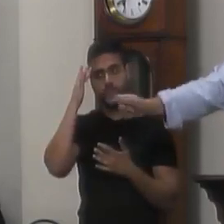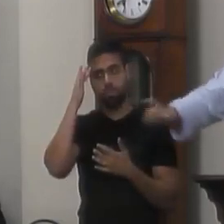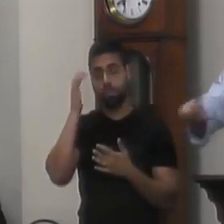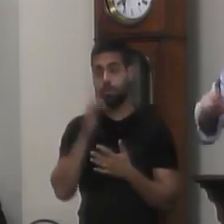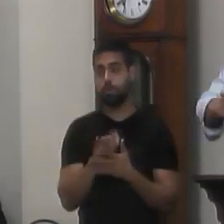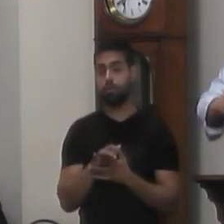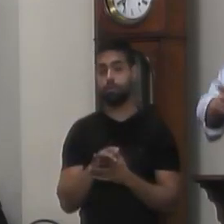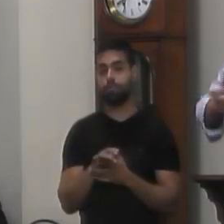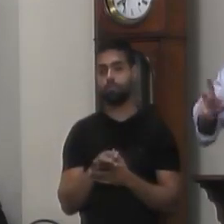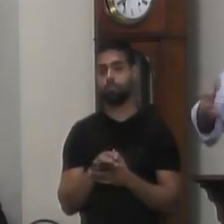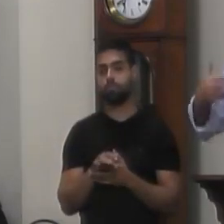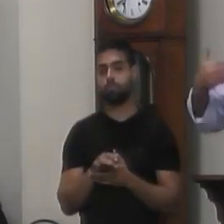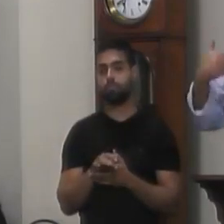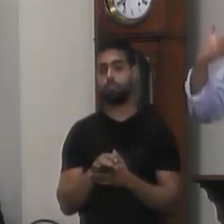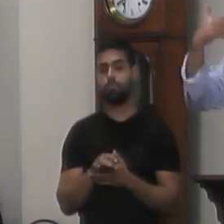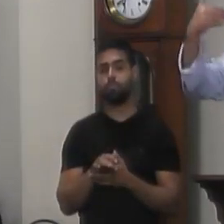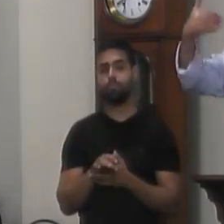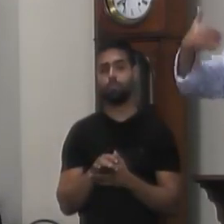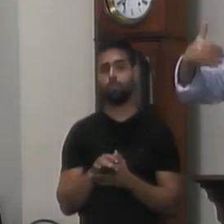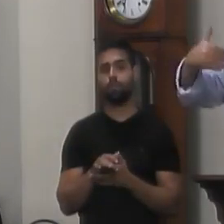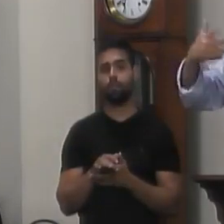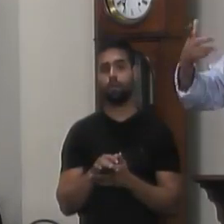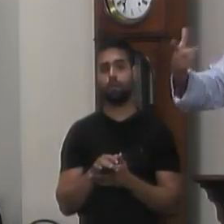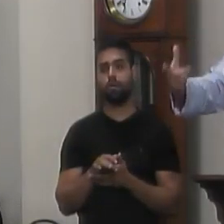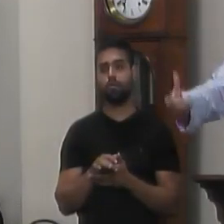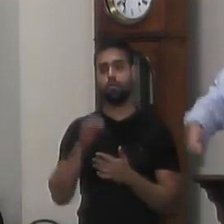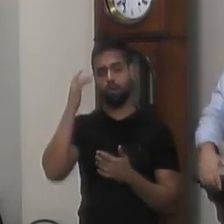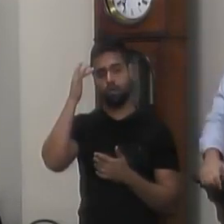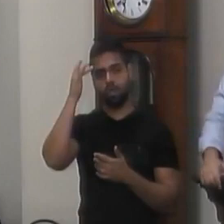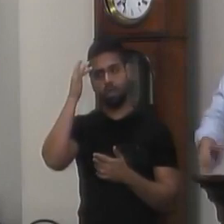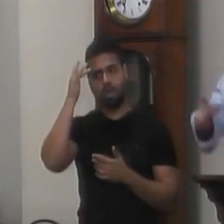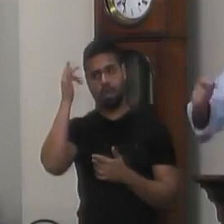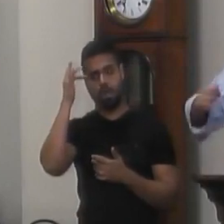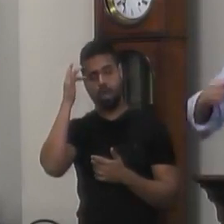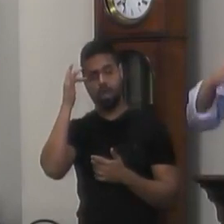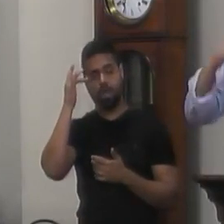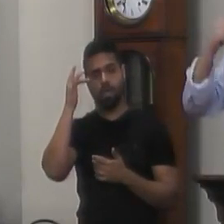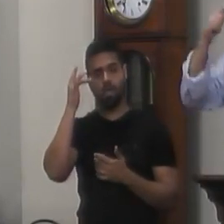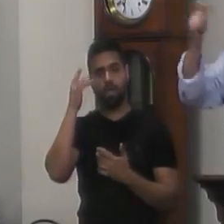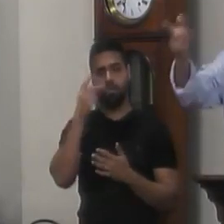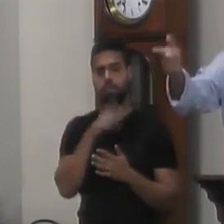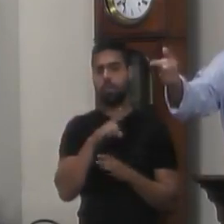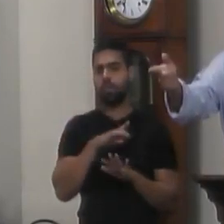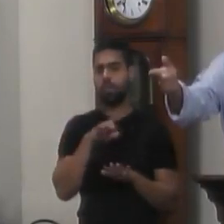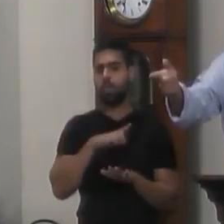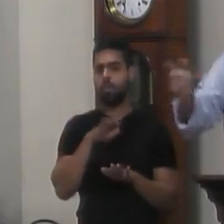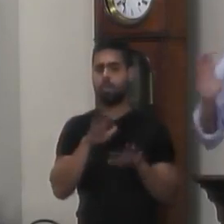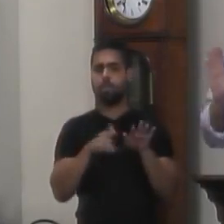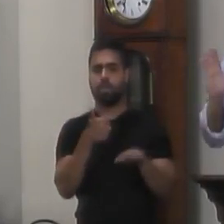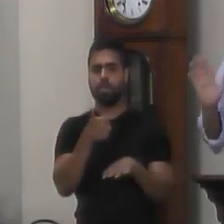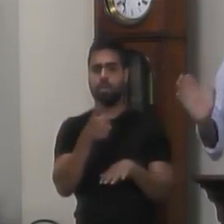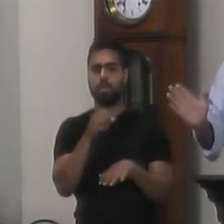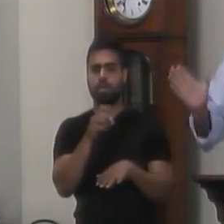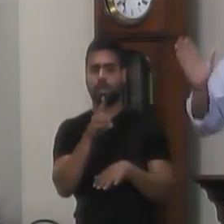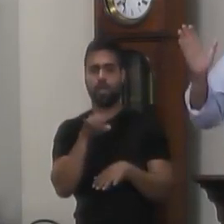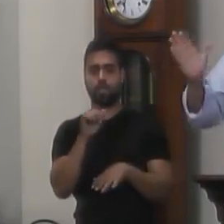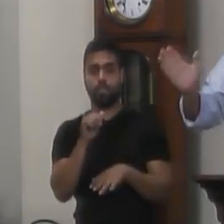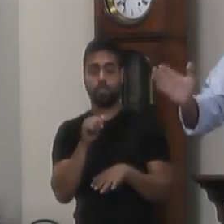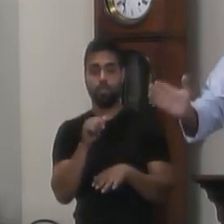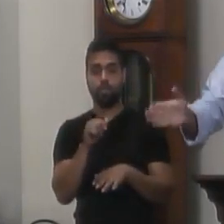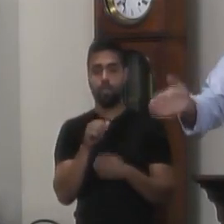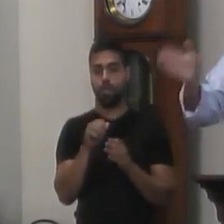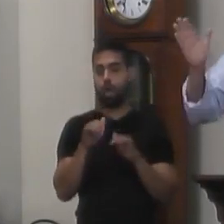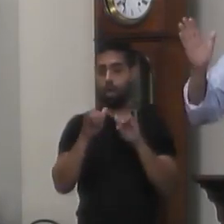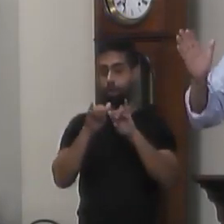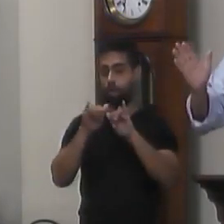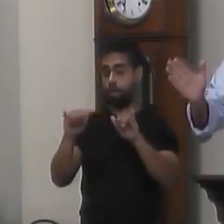te dou, Pedro, deve ser amanhã, né? Porque ia ser, segundo a procuradora Jaqueline, eram 10 dias, né? A SEDAI ia ser